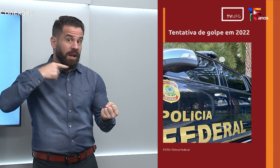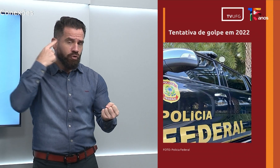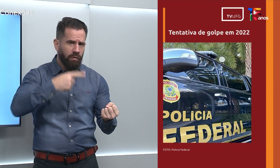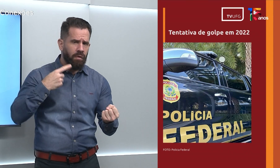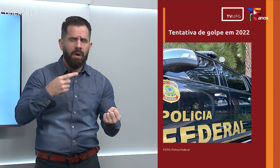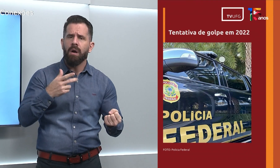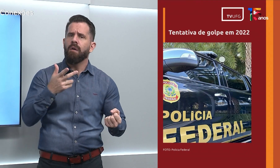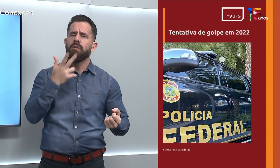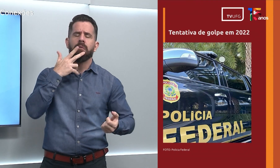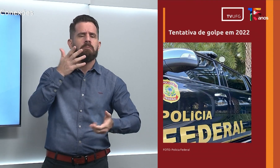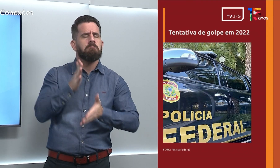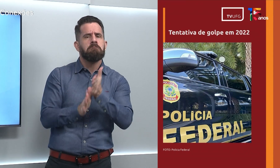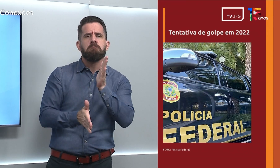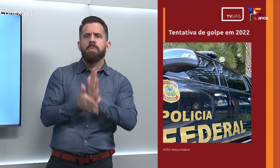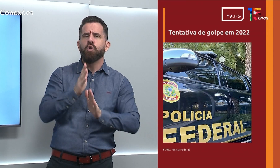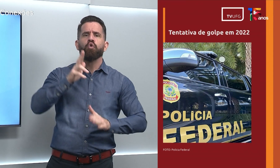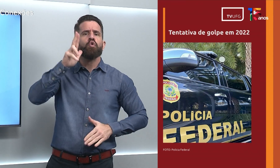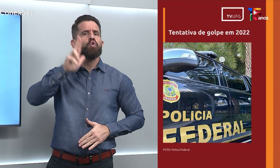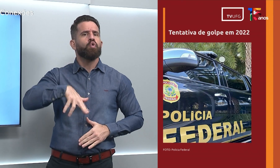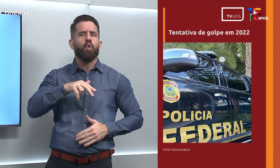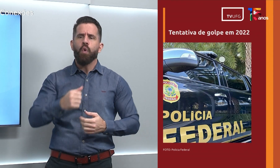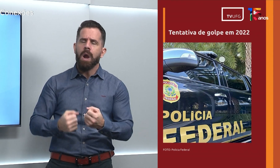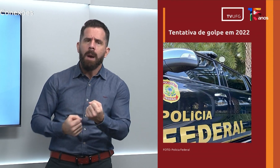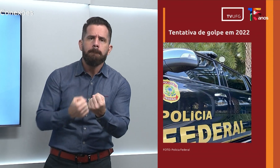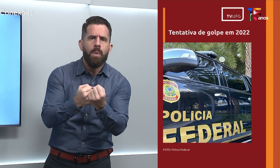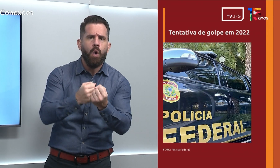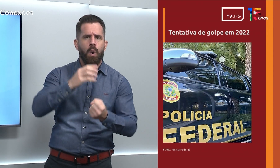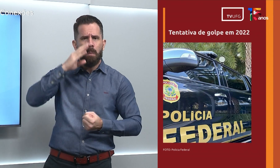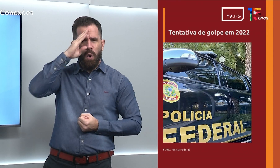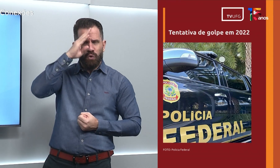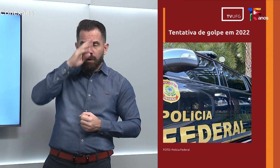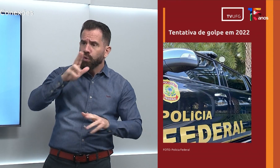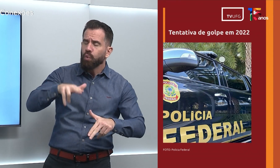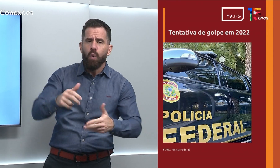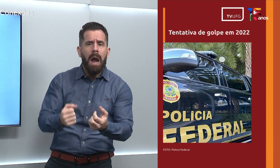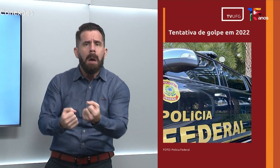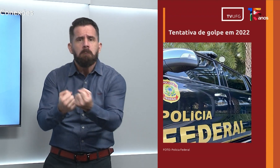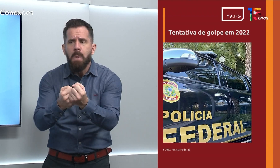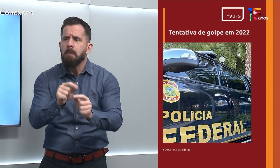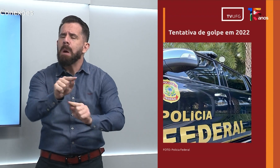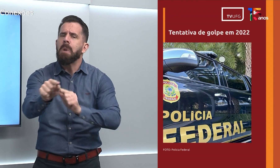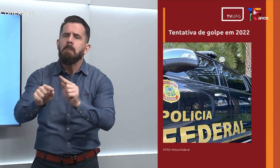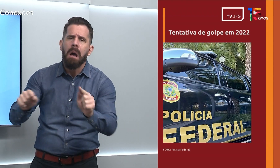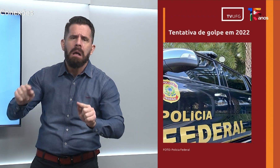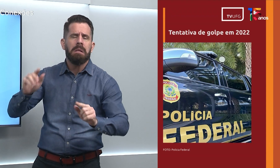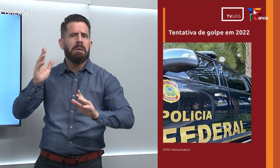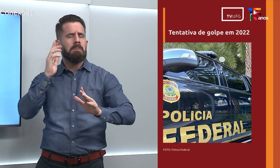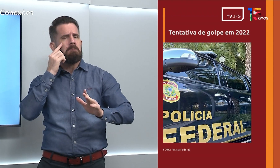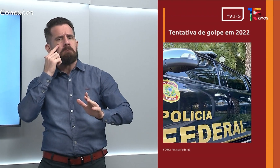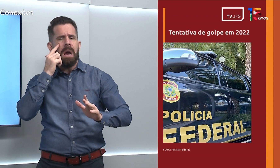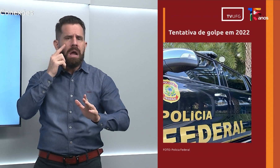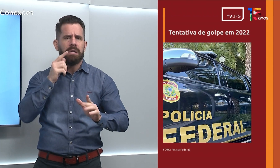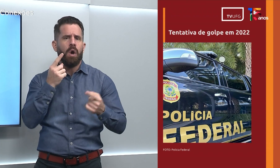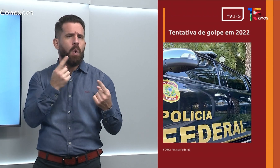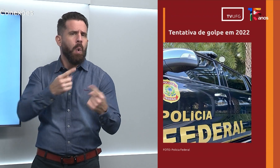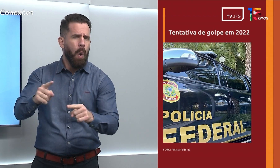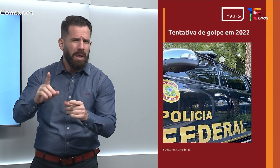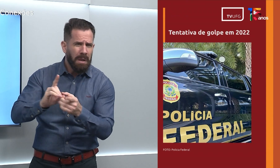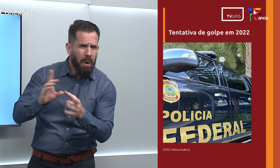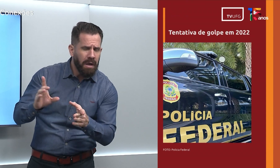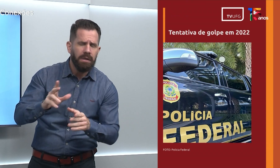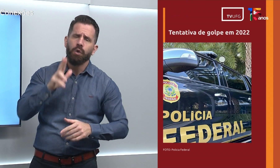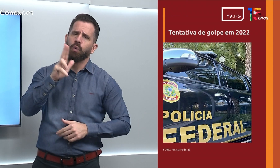jamais compactuou com qualquer movimento que viesse à desconstrução do Estado Democrático de